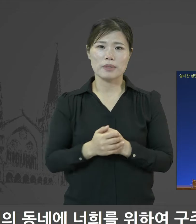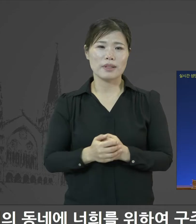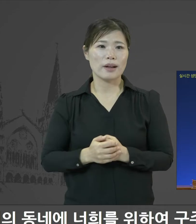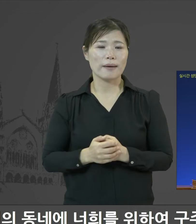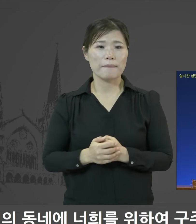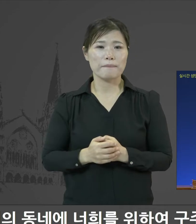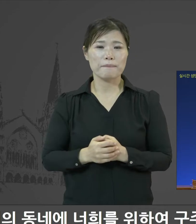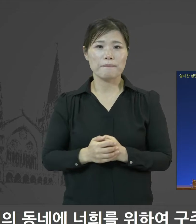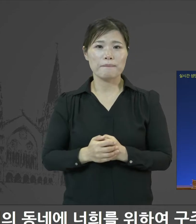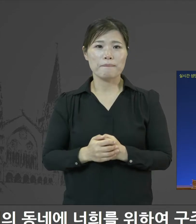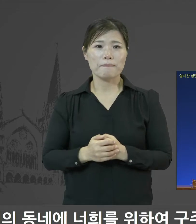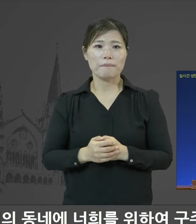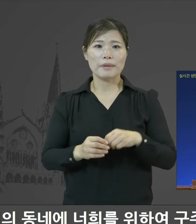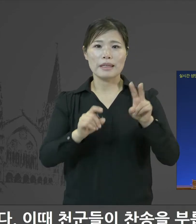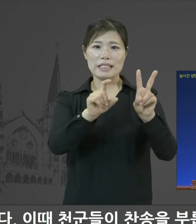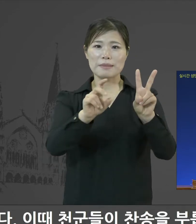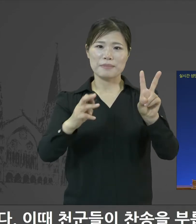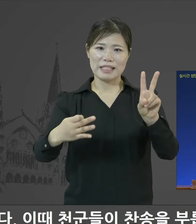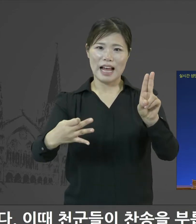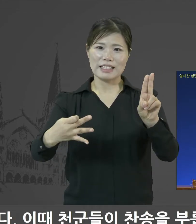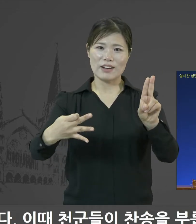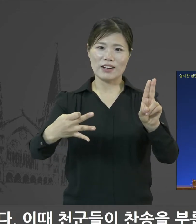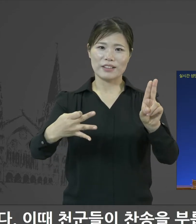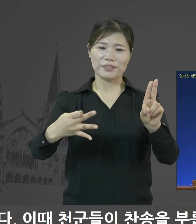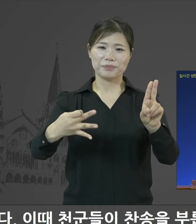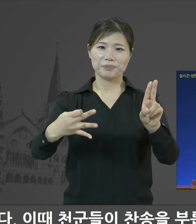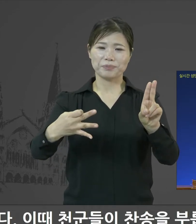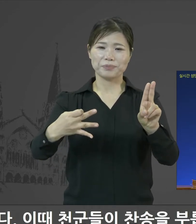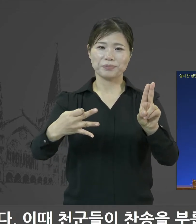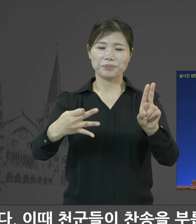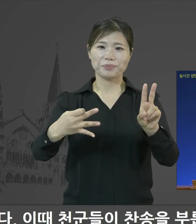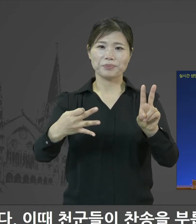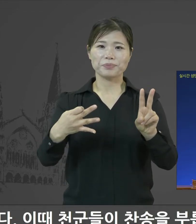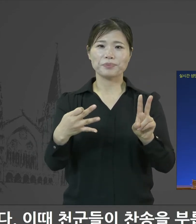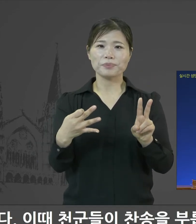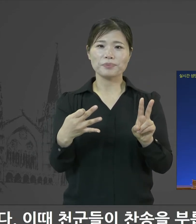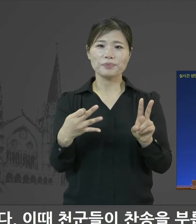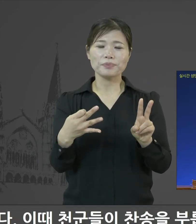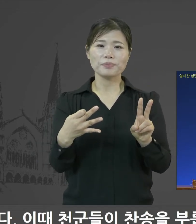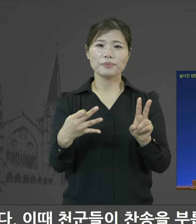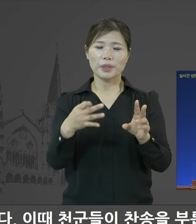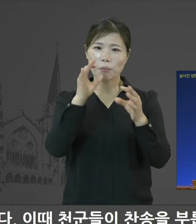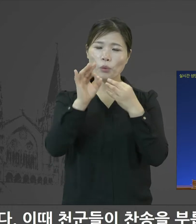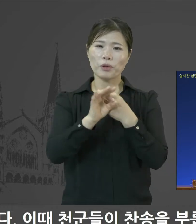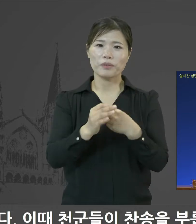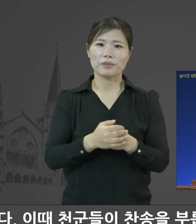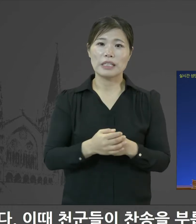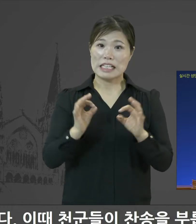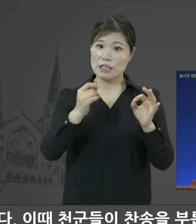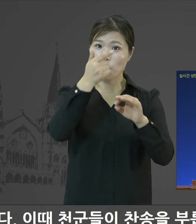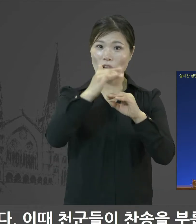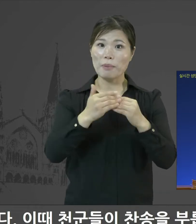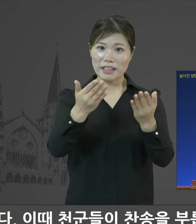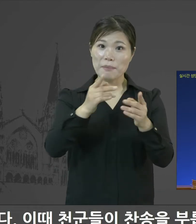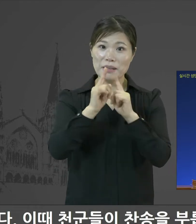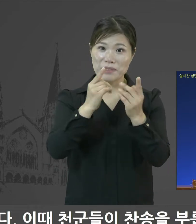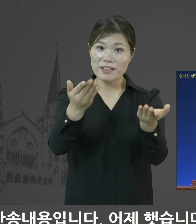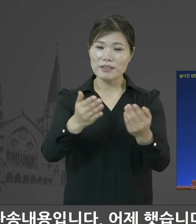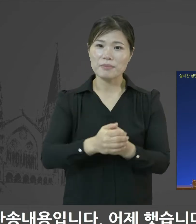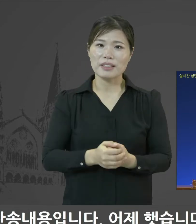아니었죠. 14절이 그 찬송 내용입니다. 이 말씀의 그 해설은 어저께 했습니다. 14절 같이